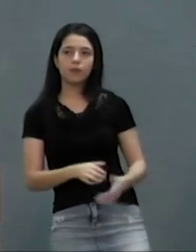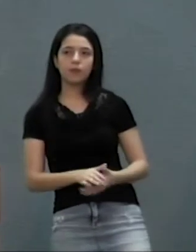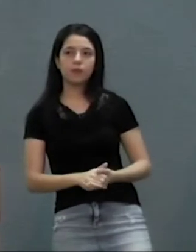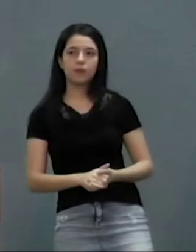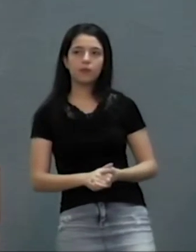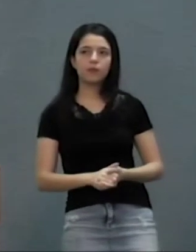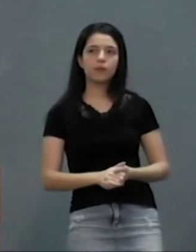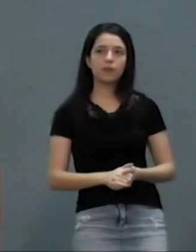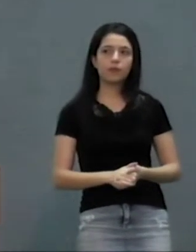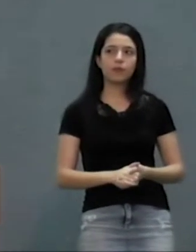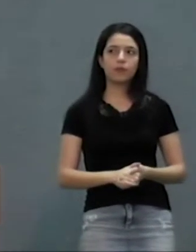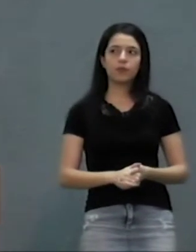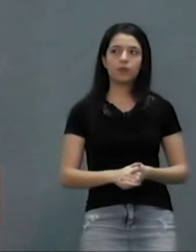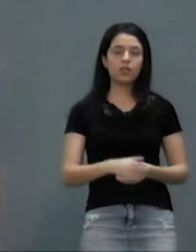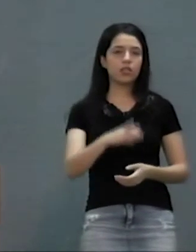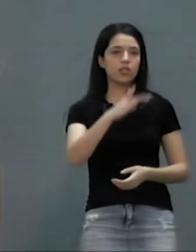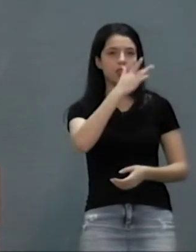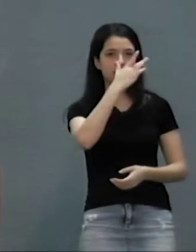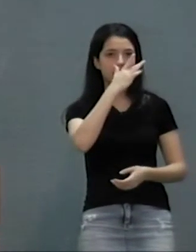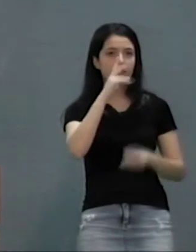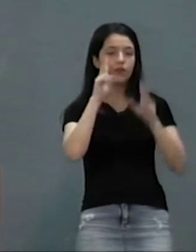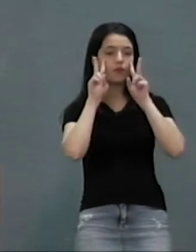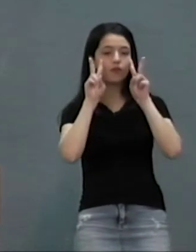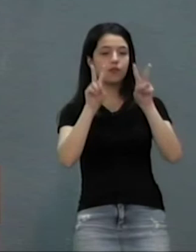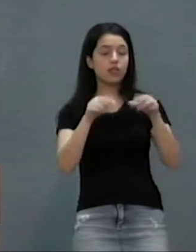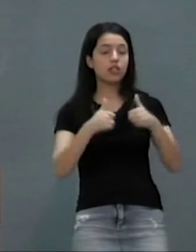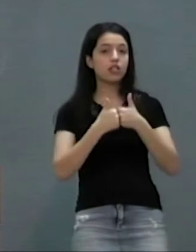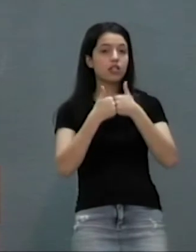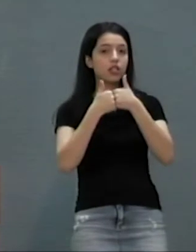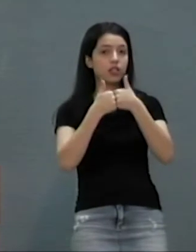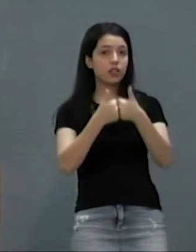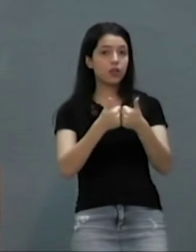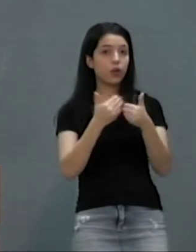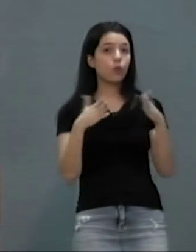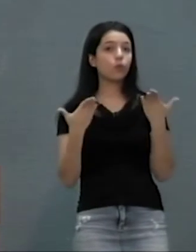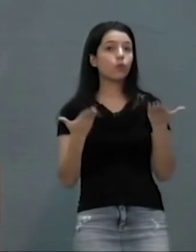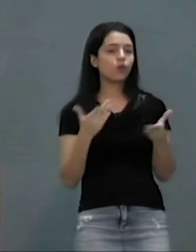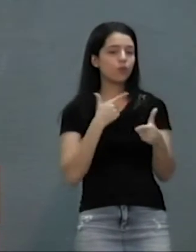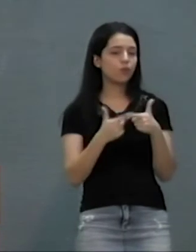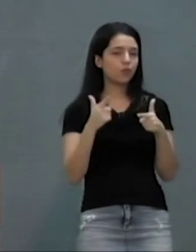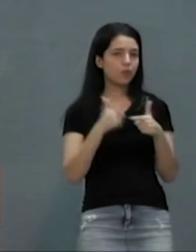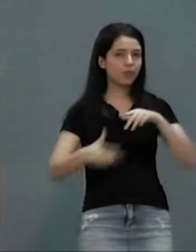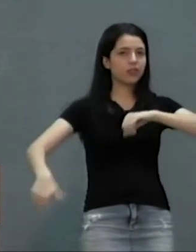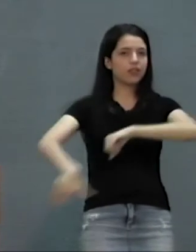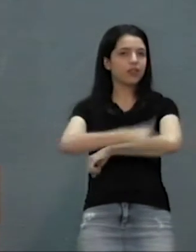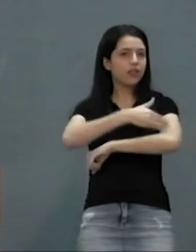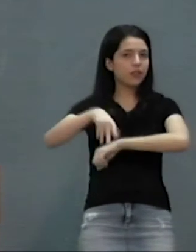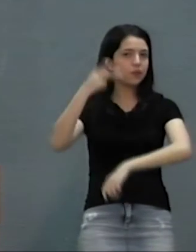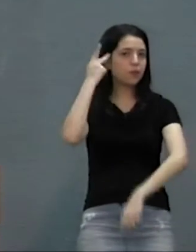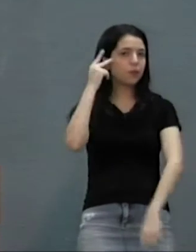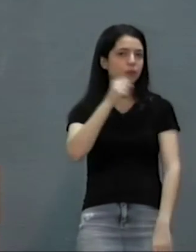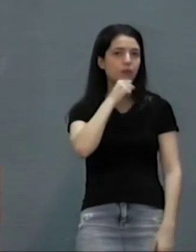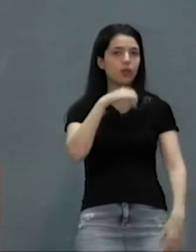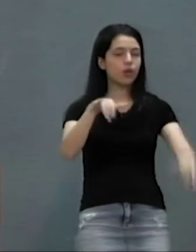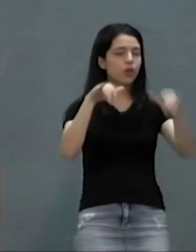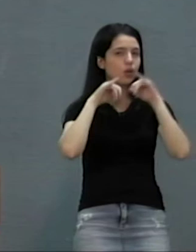Marta, e aí eu fui acompanhar de perto a situação da Avenida Porto Velho. Eu deixei claro para os moradores que